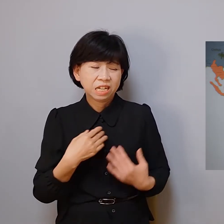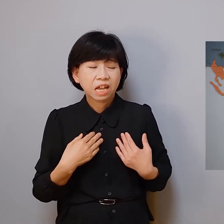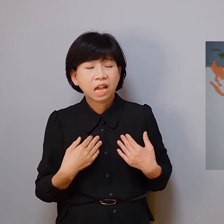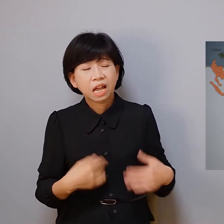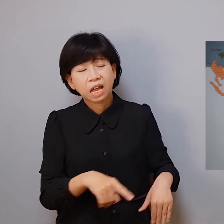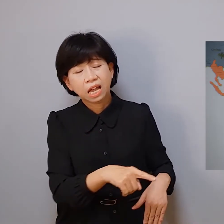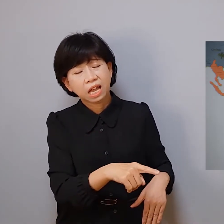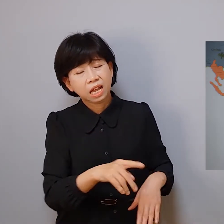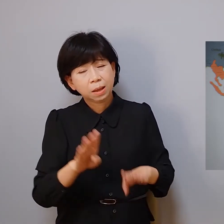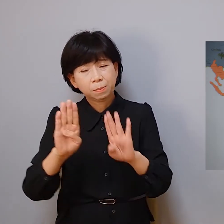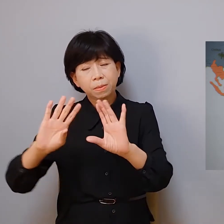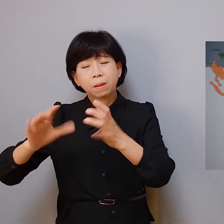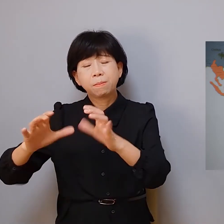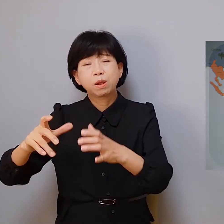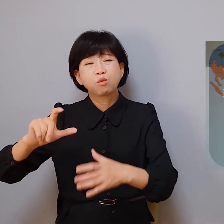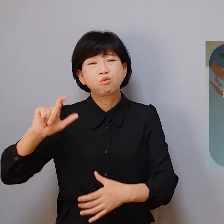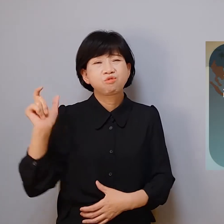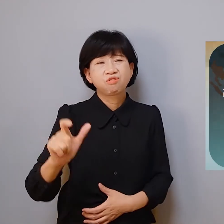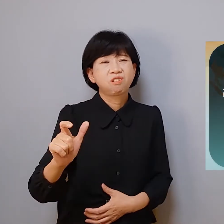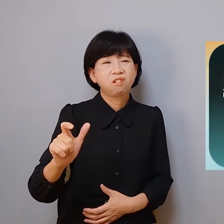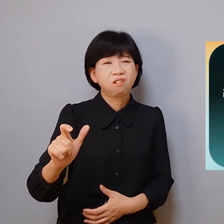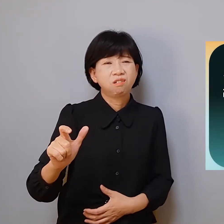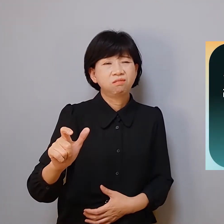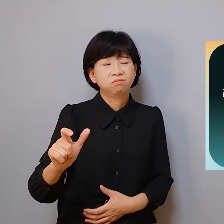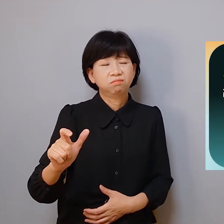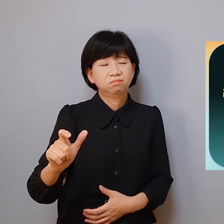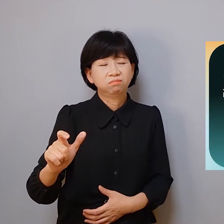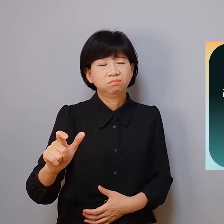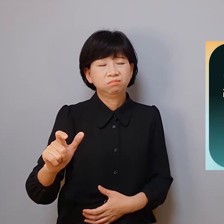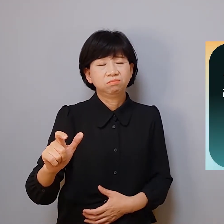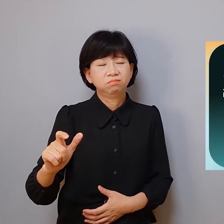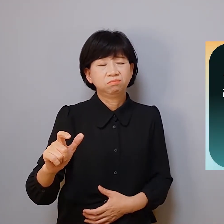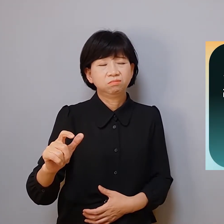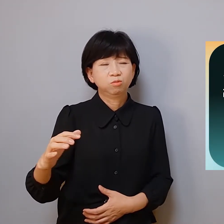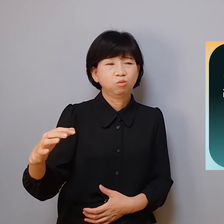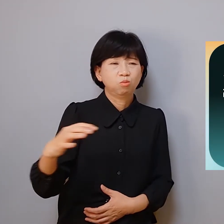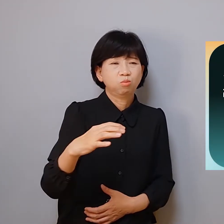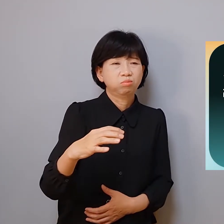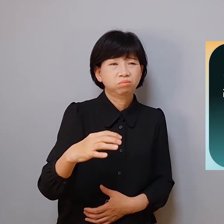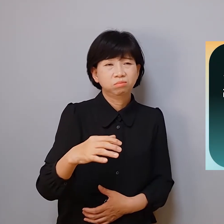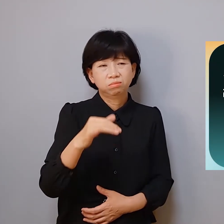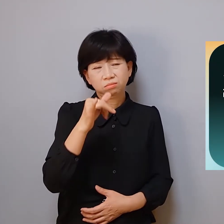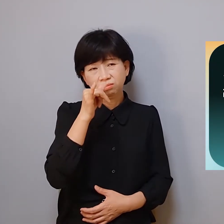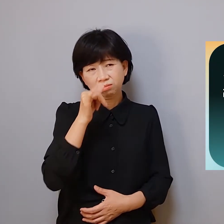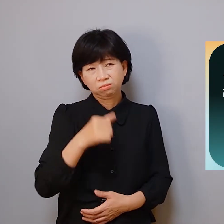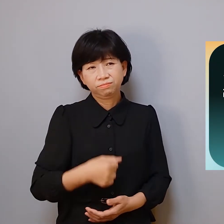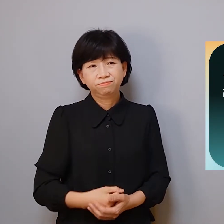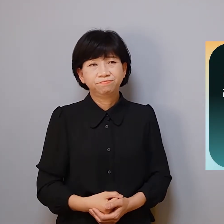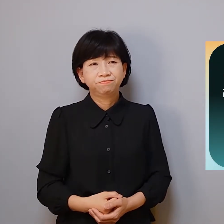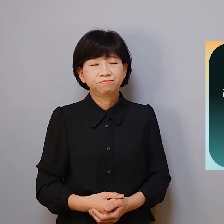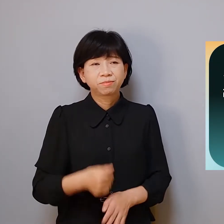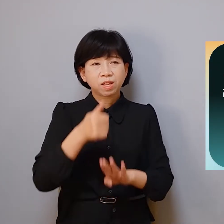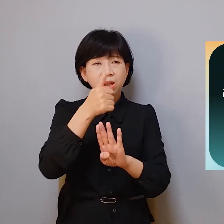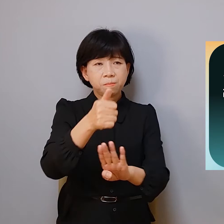형편입니다. 1절로 한번 돌아가 보겠습니다. 1절, 선지자 하박국이 묵시로 받은